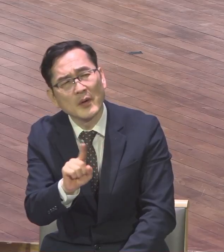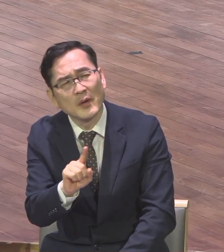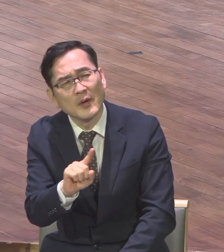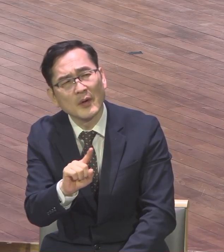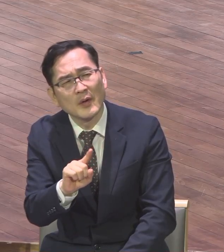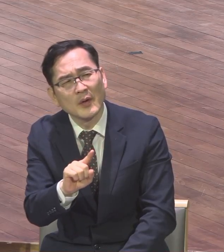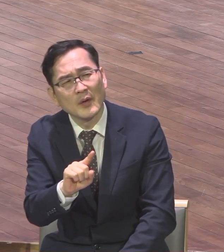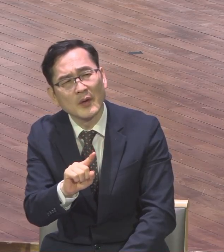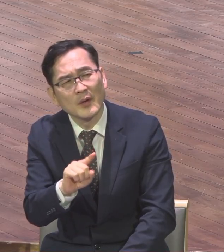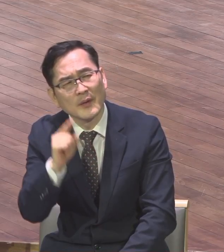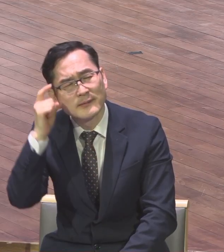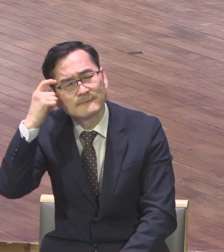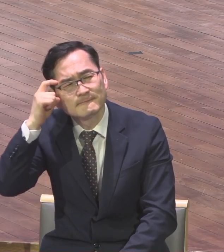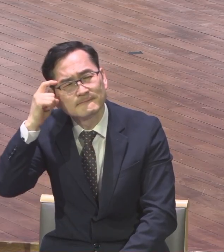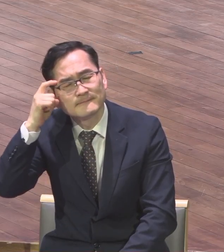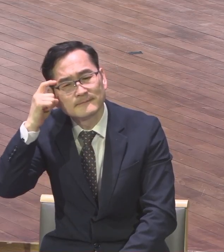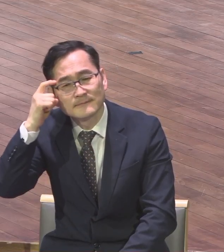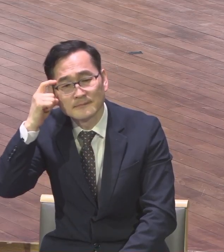것입니다.